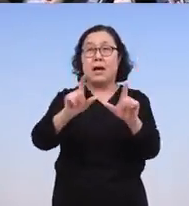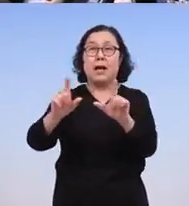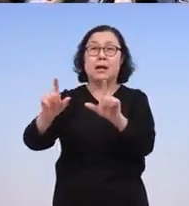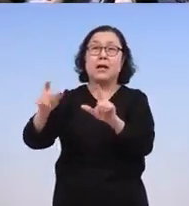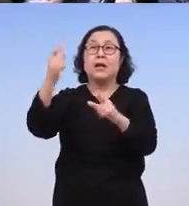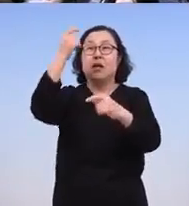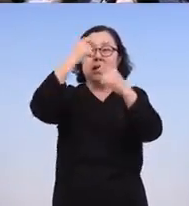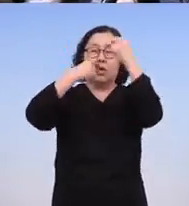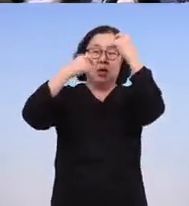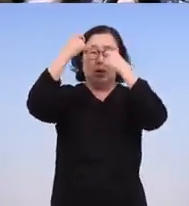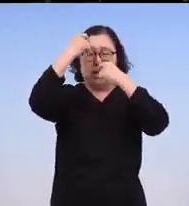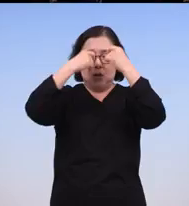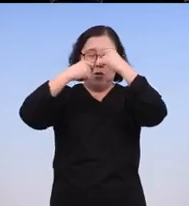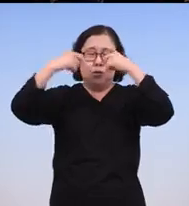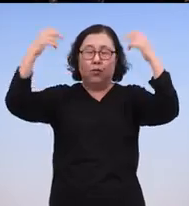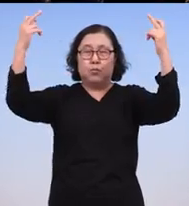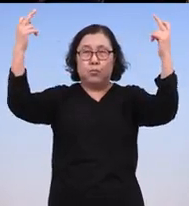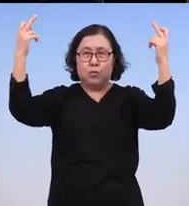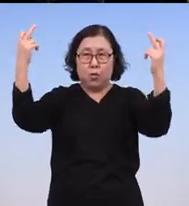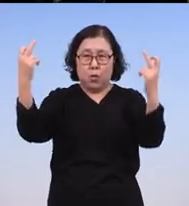골짜기 더듬으면서,